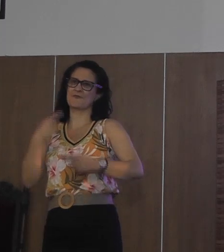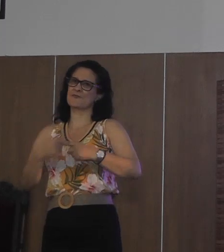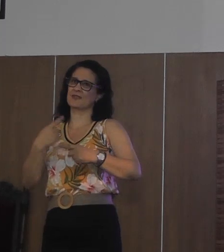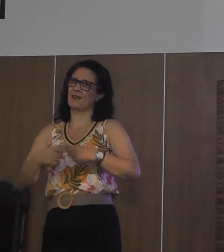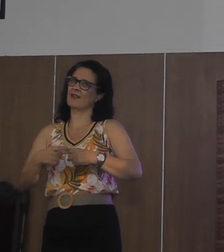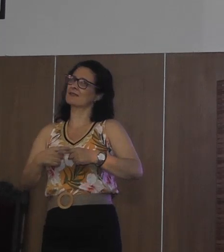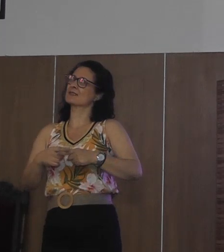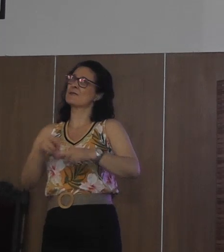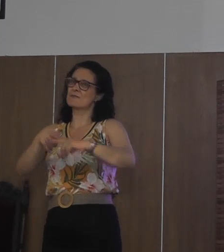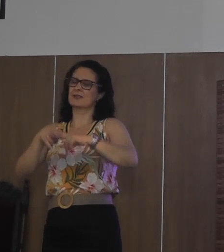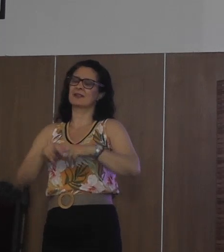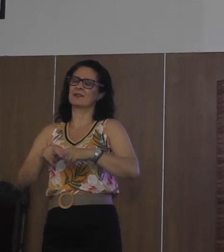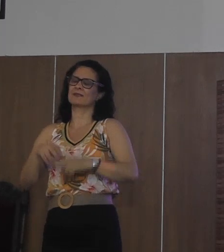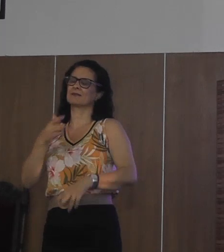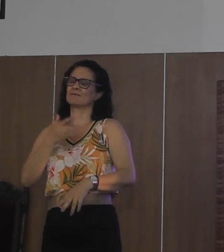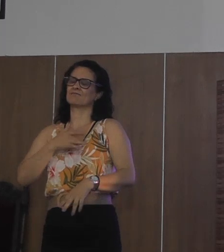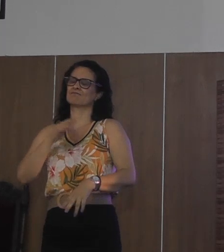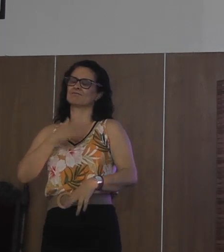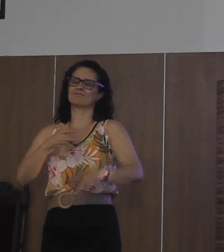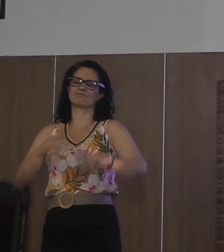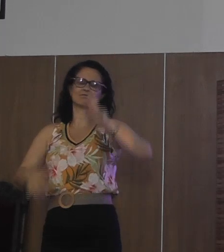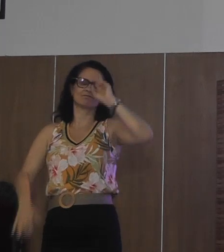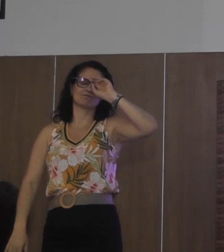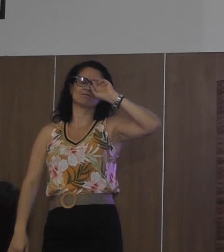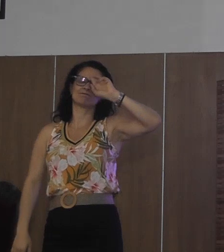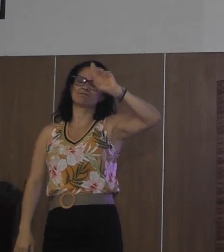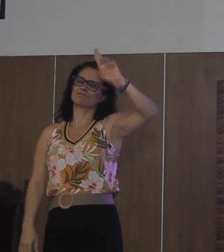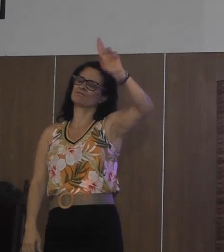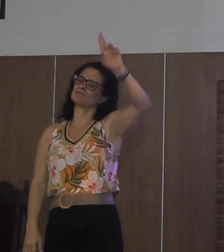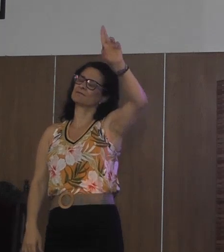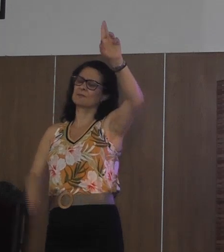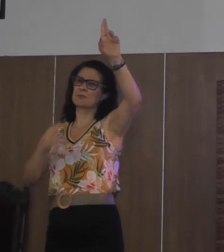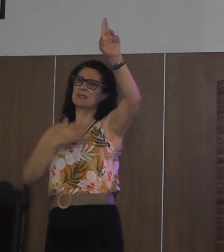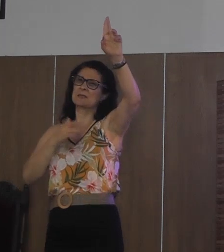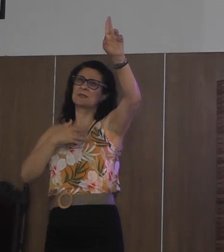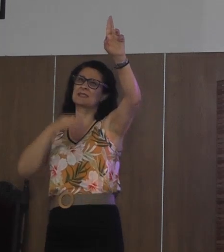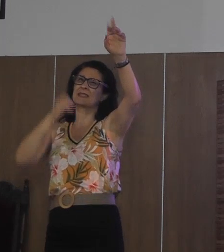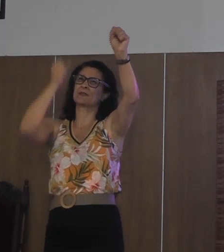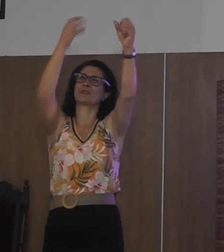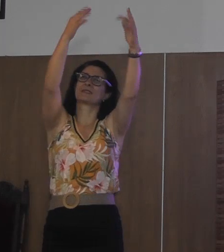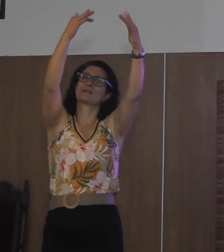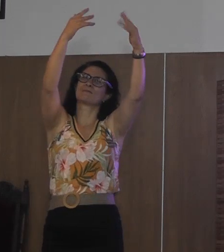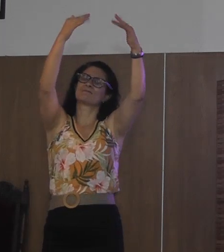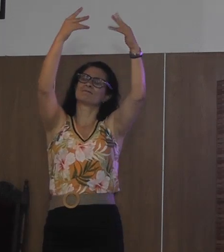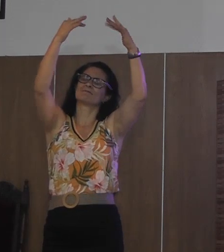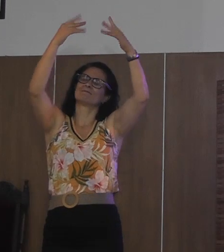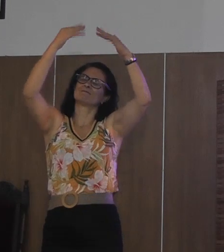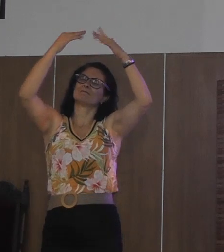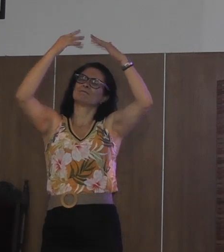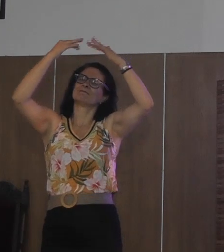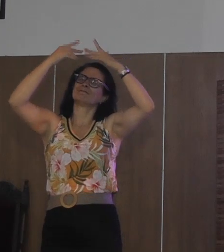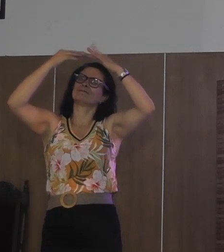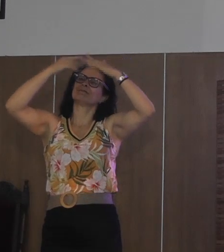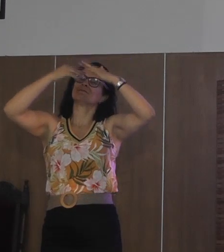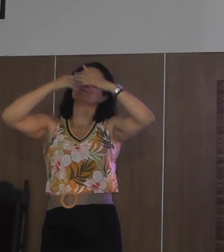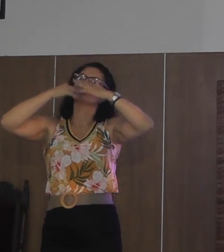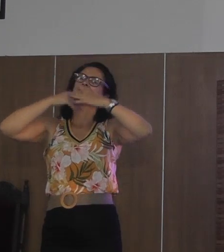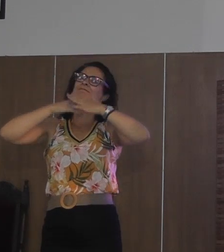E ela tem nos alcançado. E eu queria convidar você a se colocar de pé nessa hora.